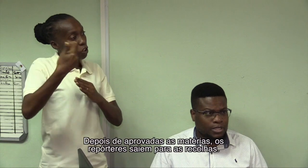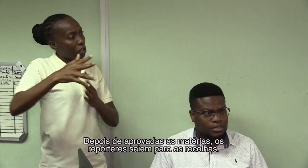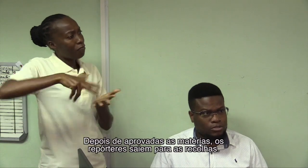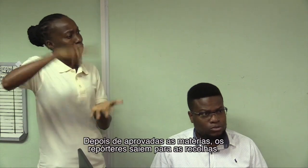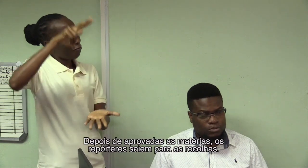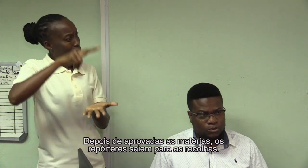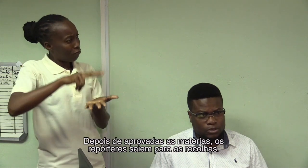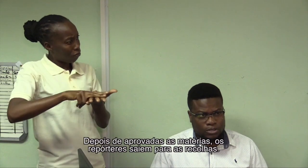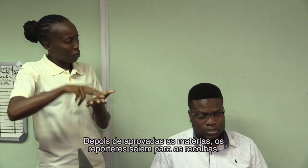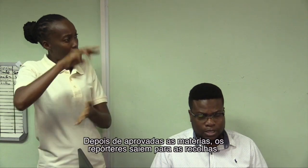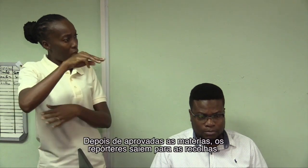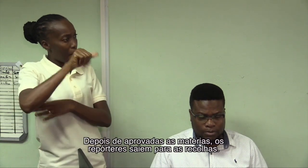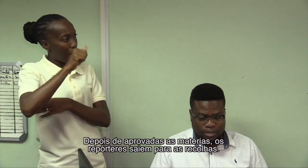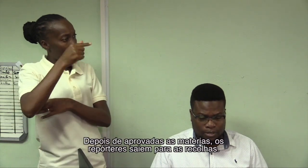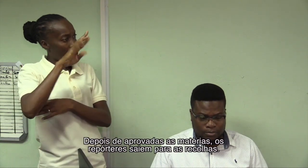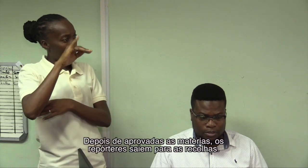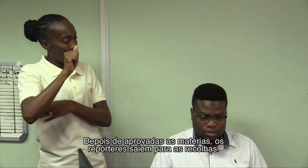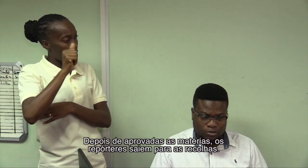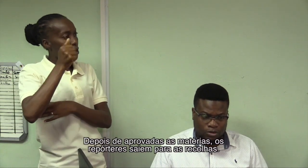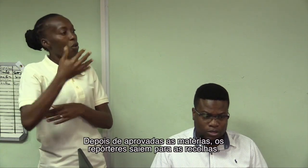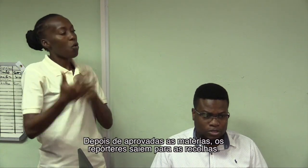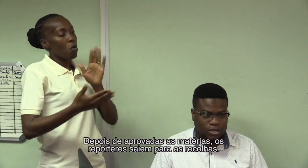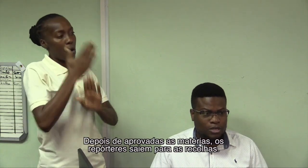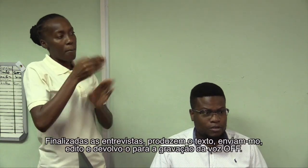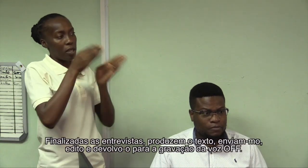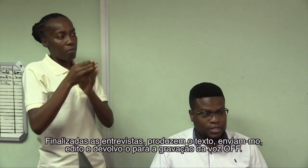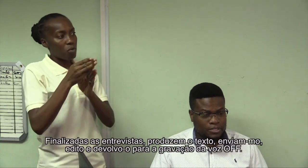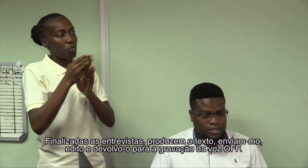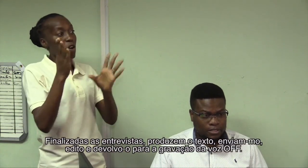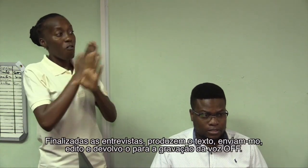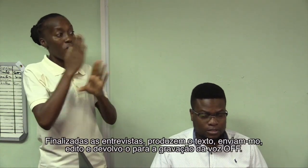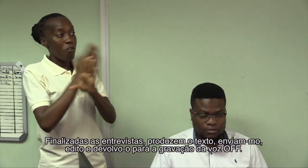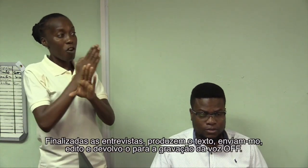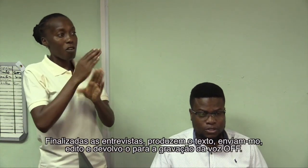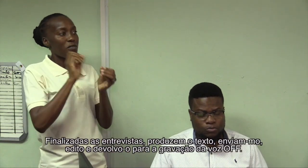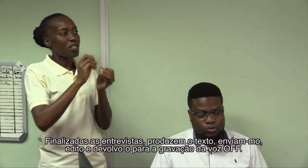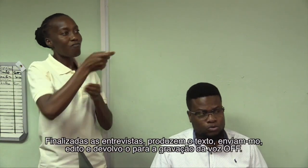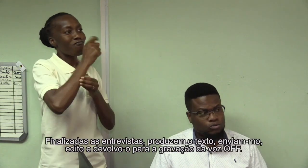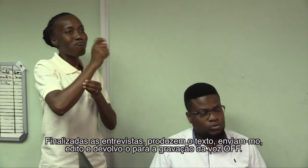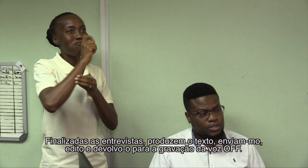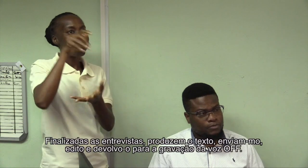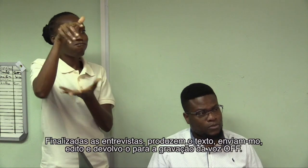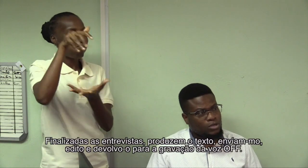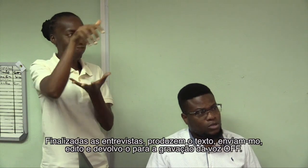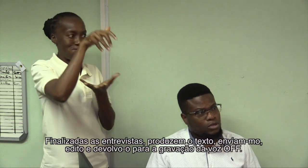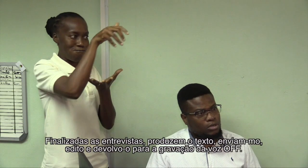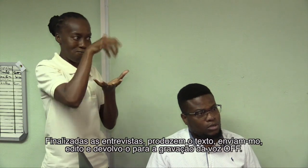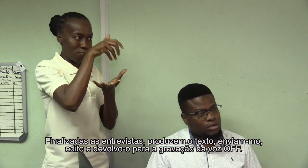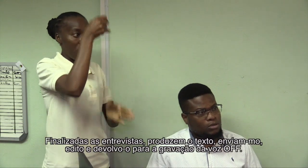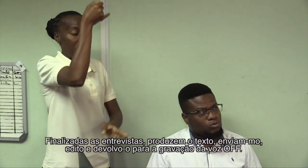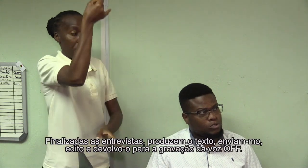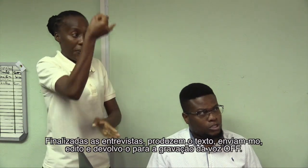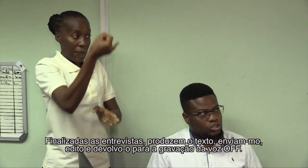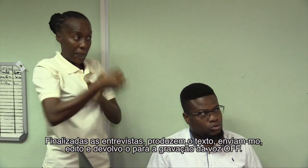matérias, os repórteres saem para as recolhas. Finalizadas as entrevistas, produzem o texto,